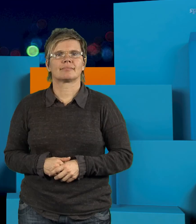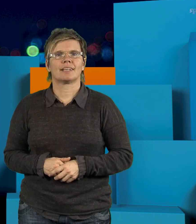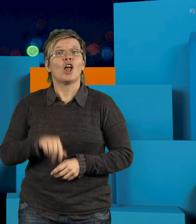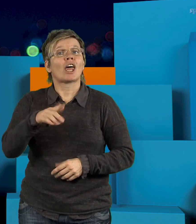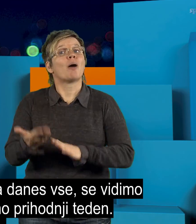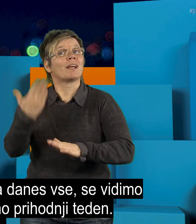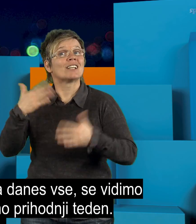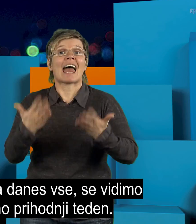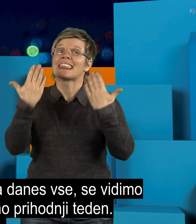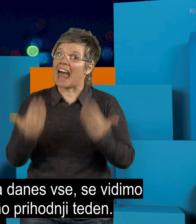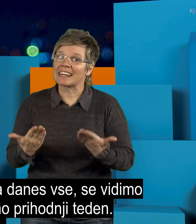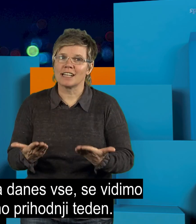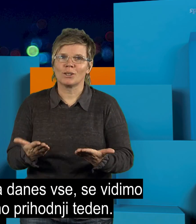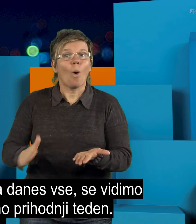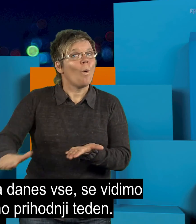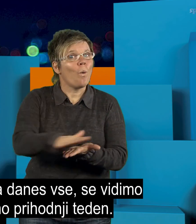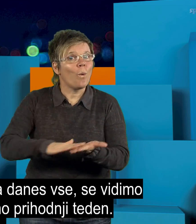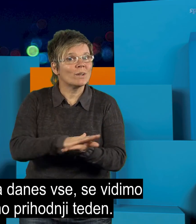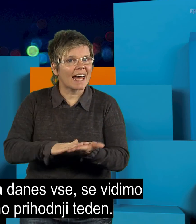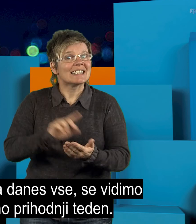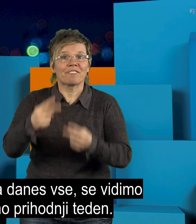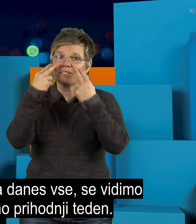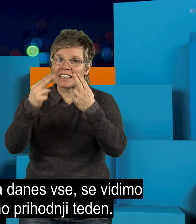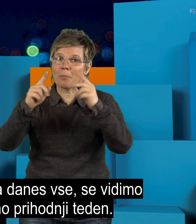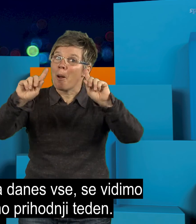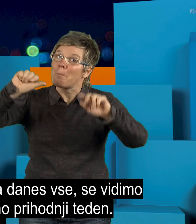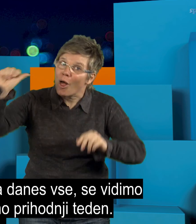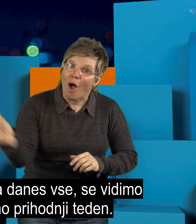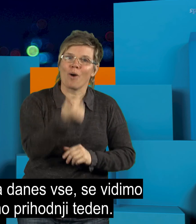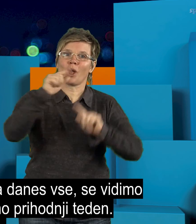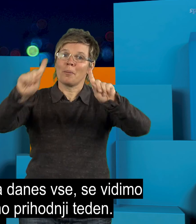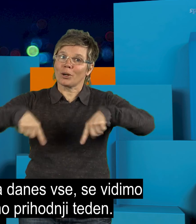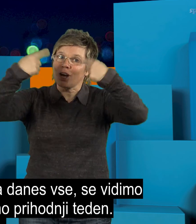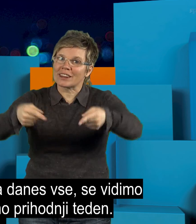To je bilo za danes vse. Se vidimo ponovno prihodnji teden. Nasvidenje.